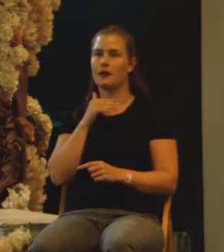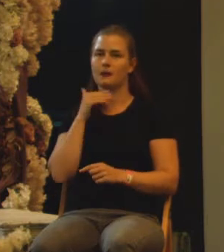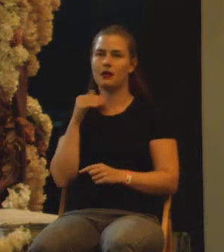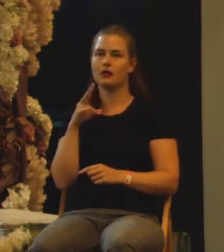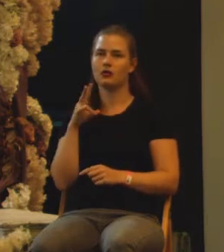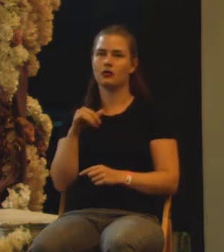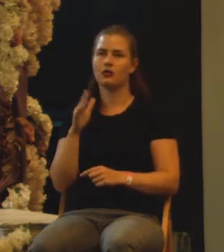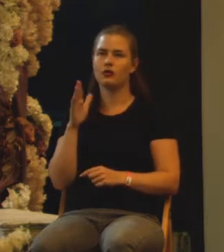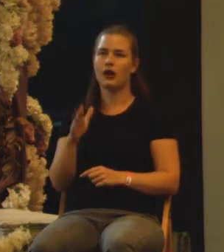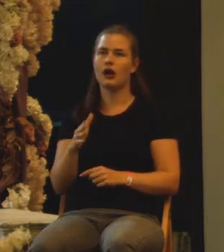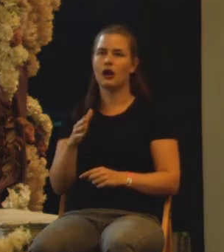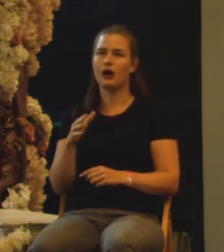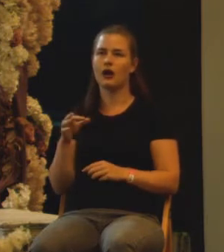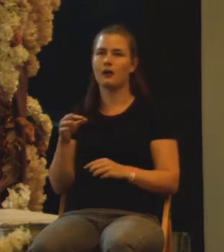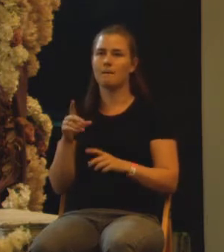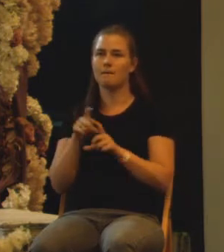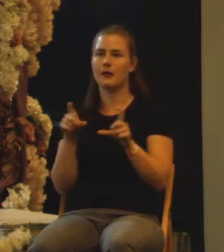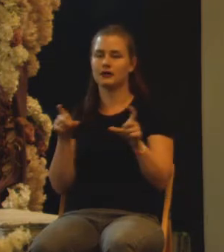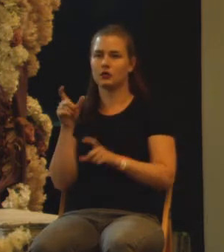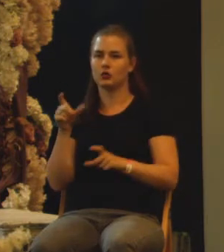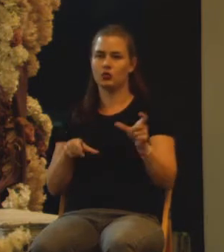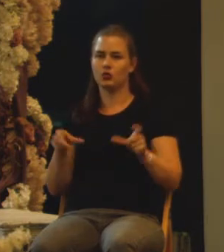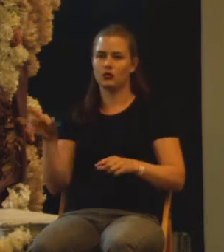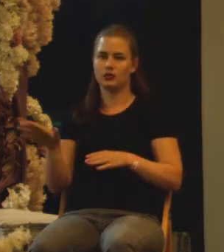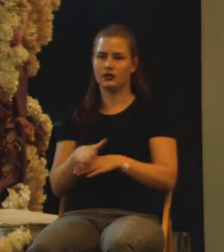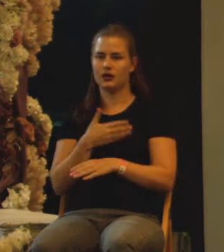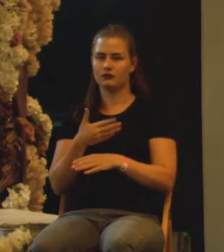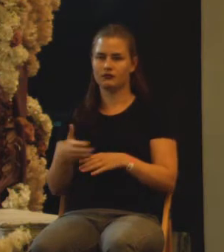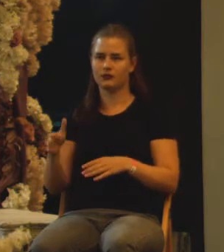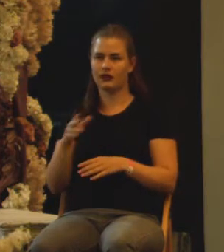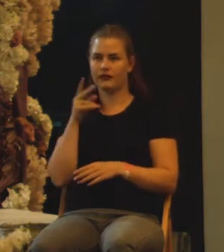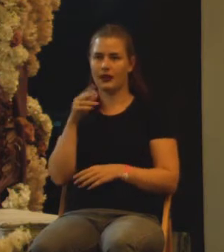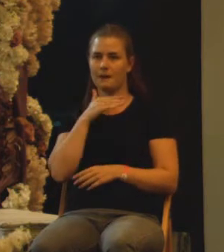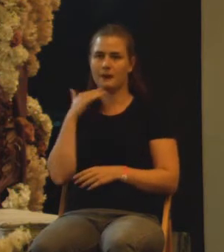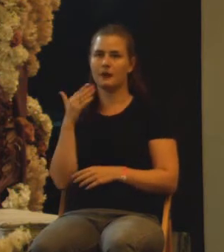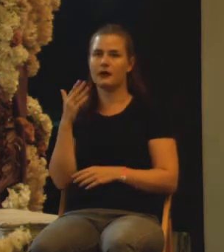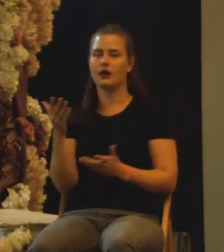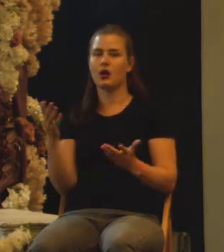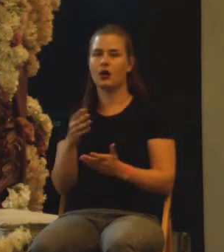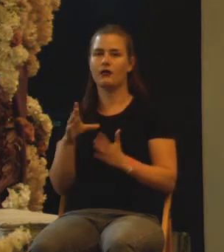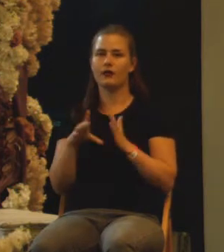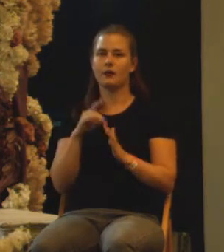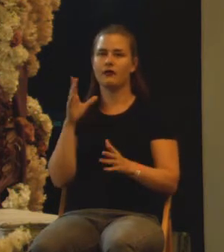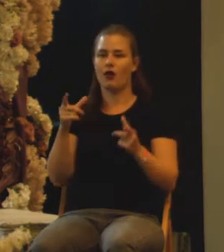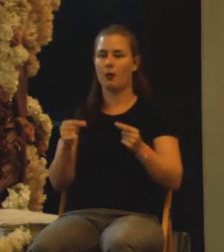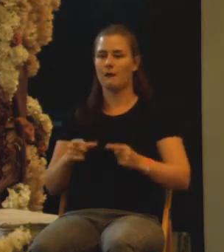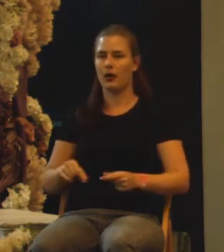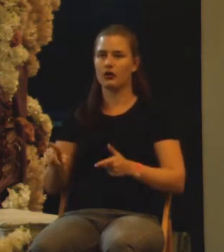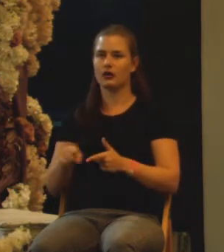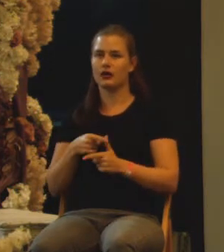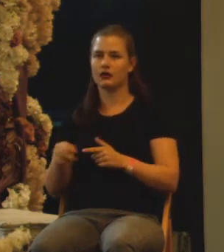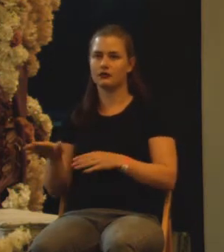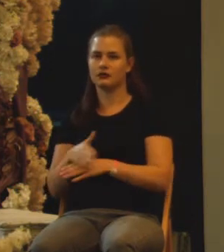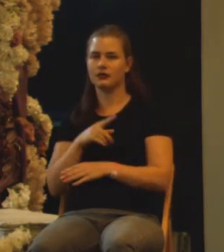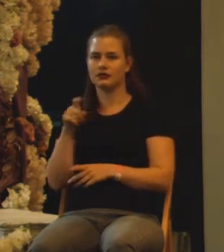есть в супермаркете люди расфасованные видят мясо. Вы какое мясо выберете? В упаковке или расфасованное?